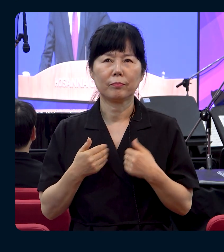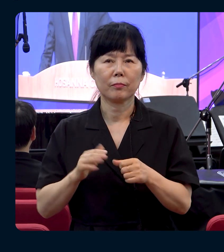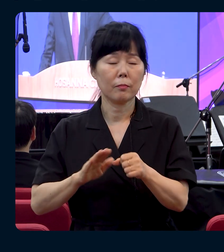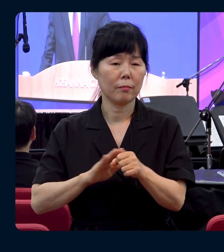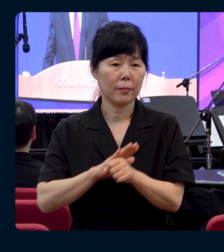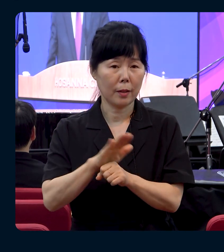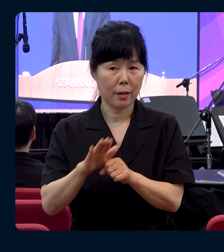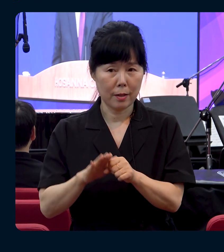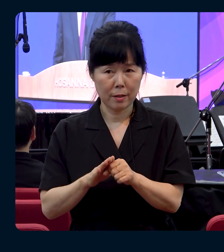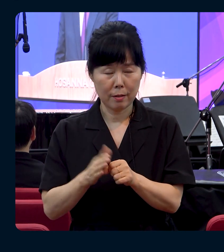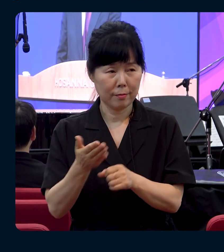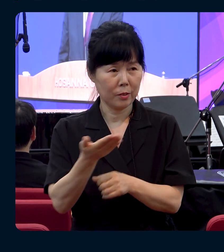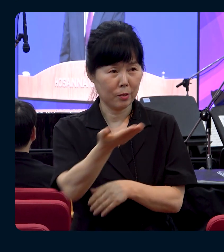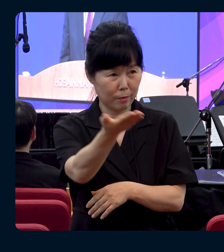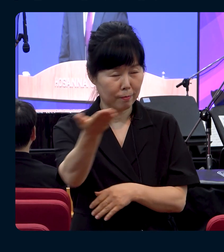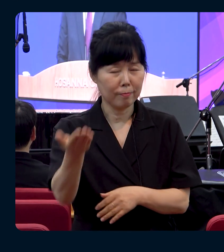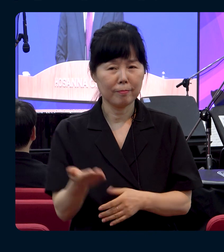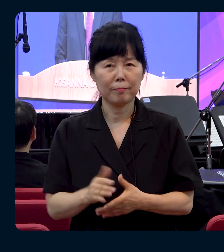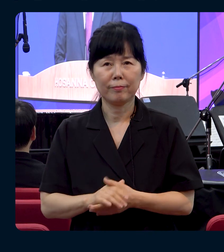사랑하는 여러분,